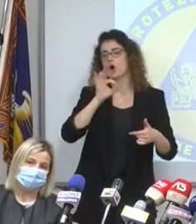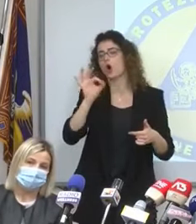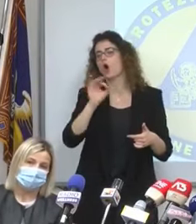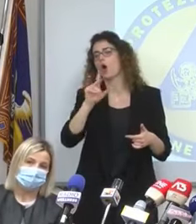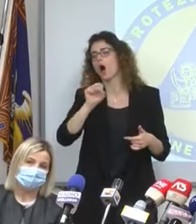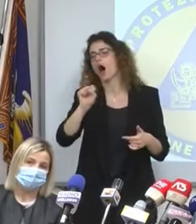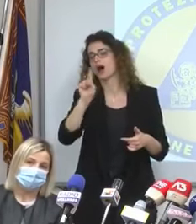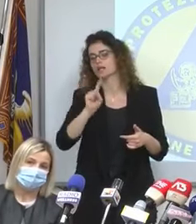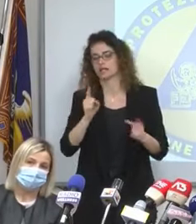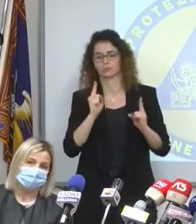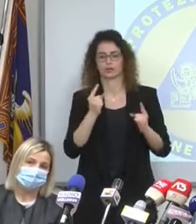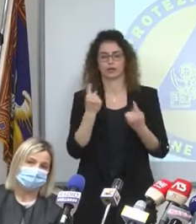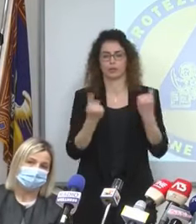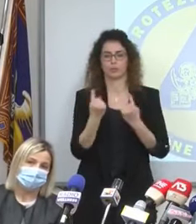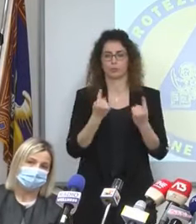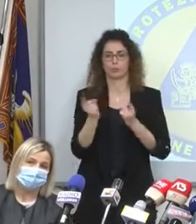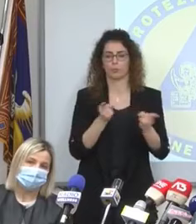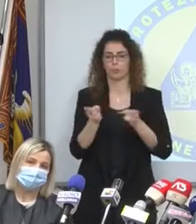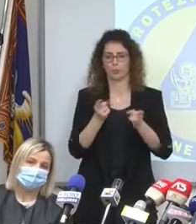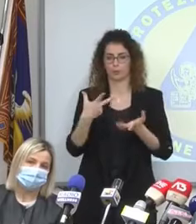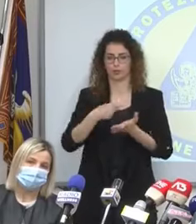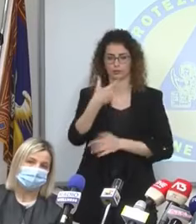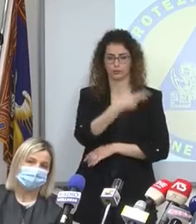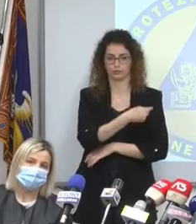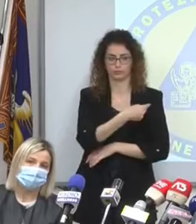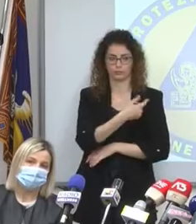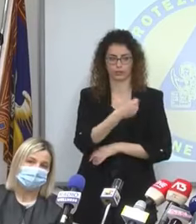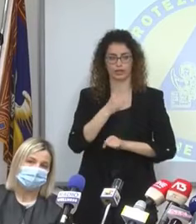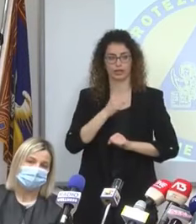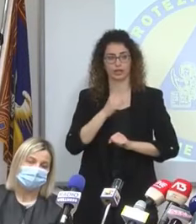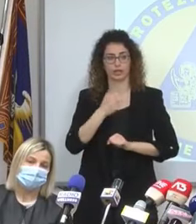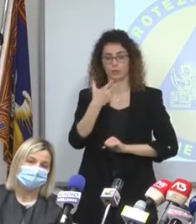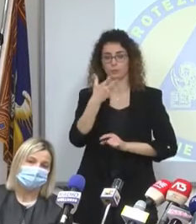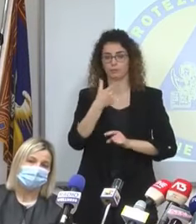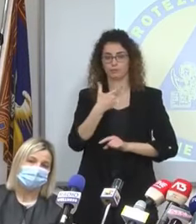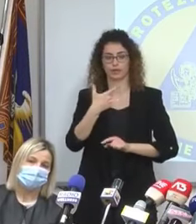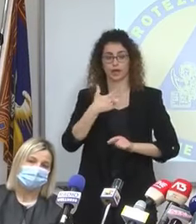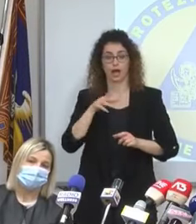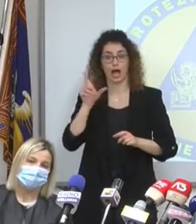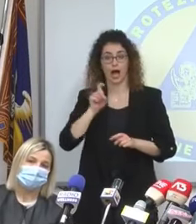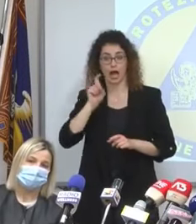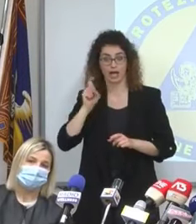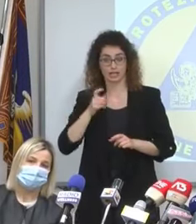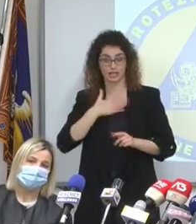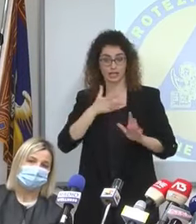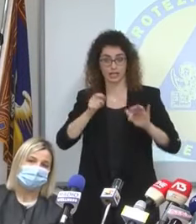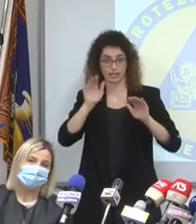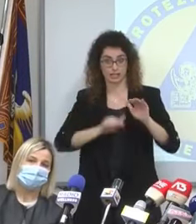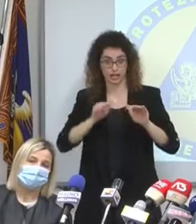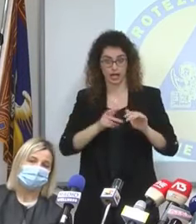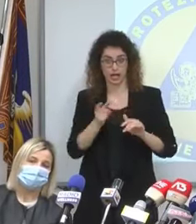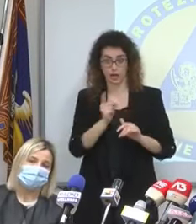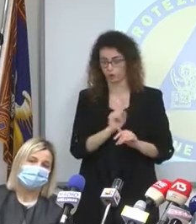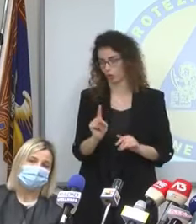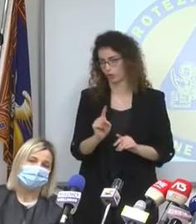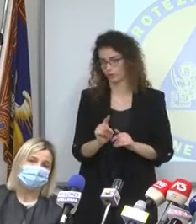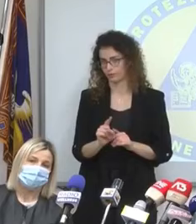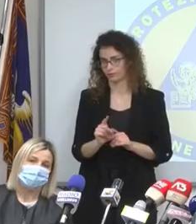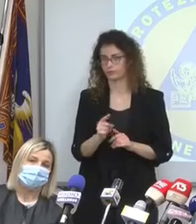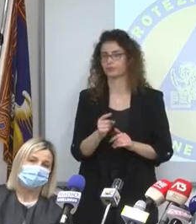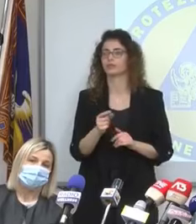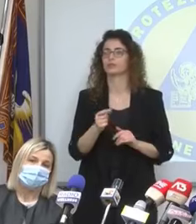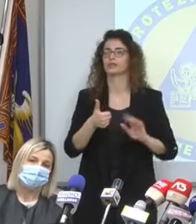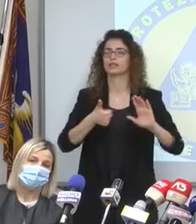in sede vaccinale. Ma quindi Astra viene usato anche sotto i 60 anni? No. Appunto, quindi sugli over sotto... 60, qual